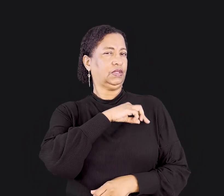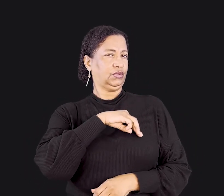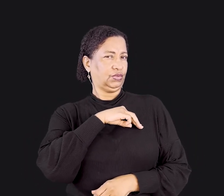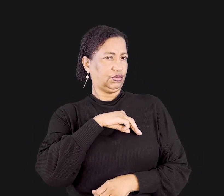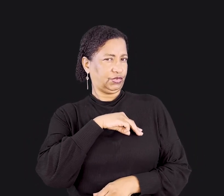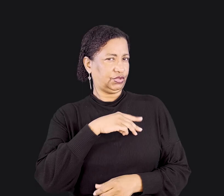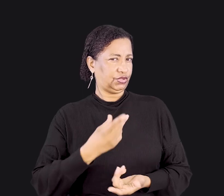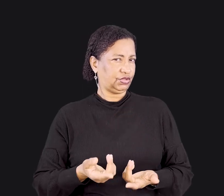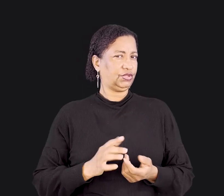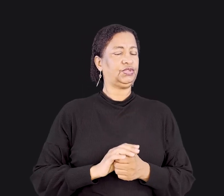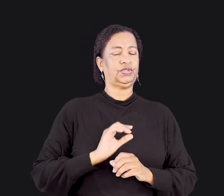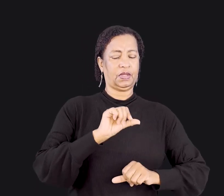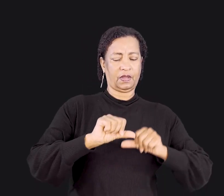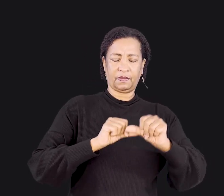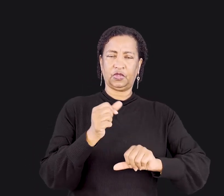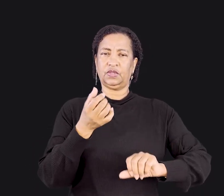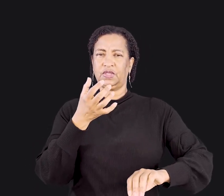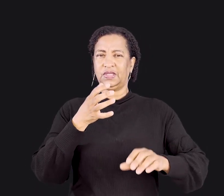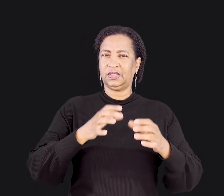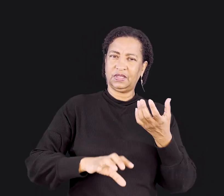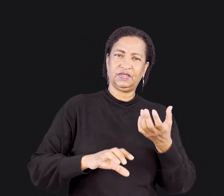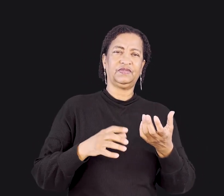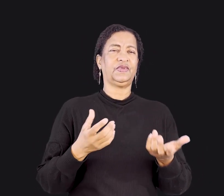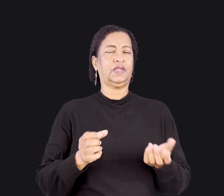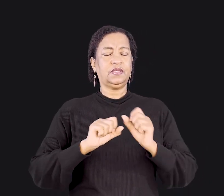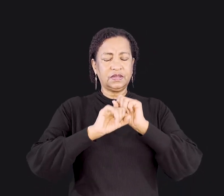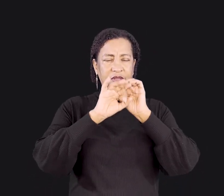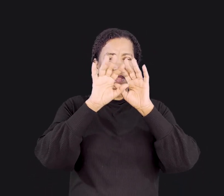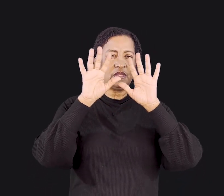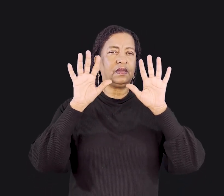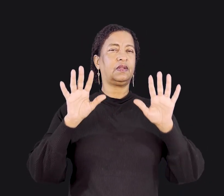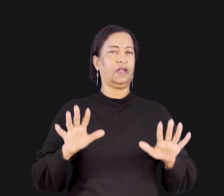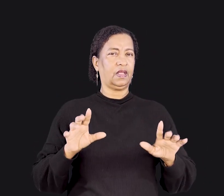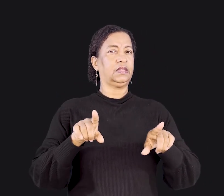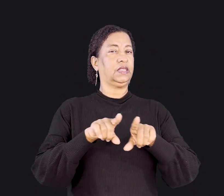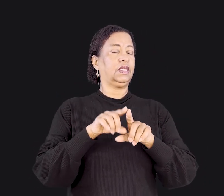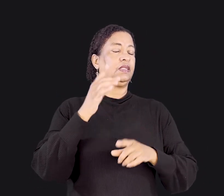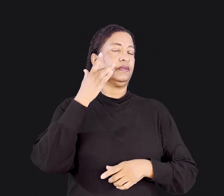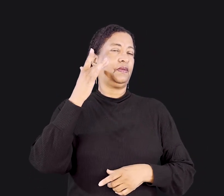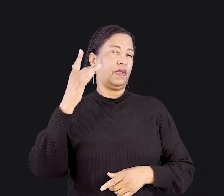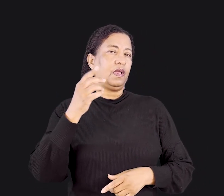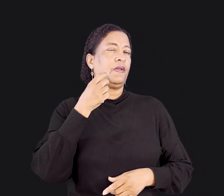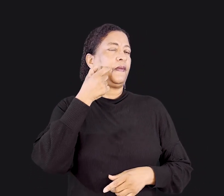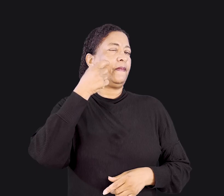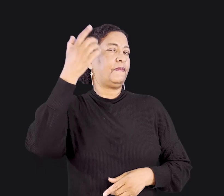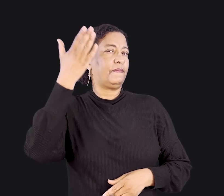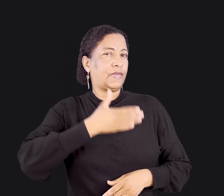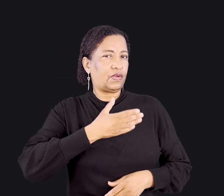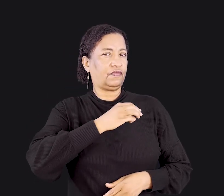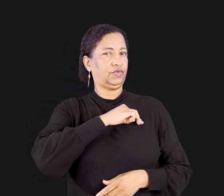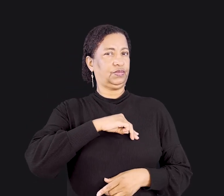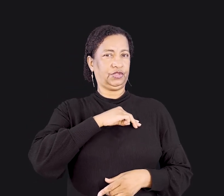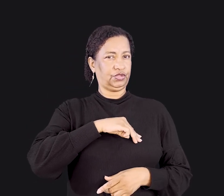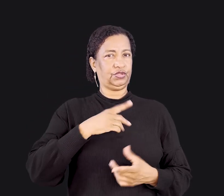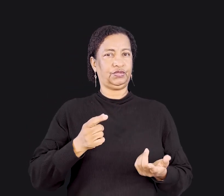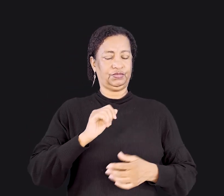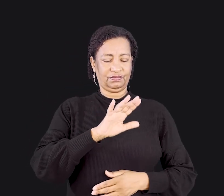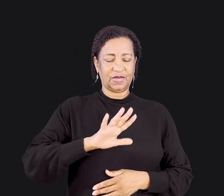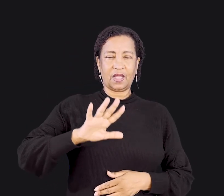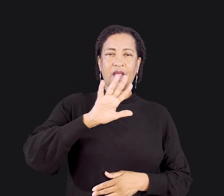seu triunfo, da sua transformação, sua transparência e do seu tesouro da prova do ministro, das áreas difíceis